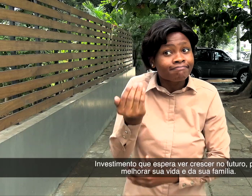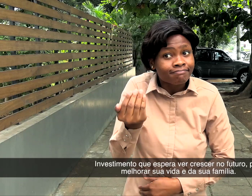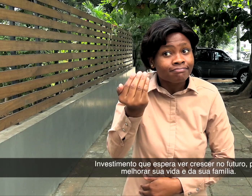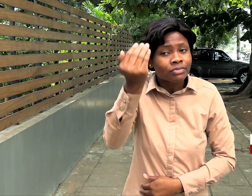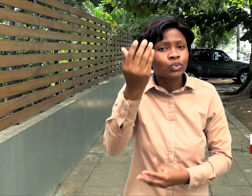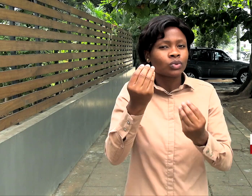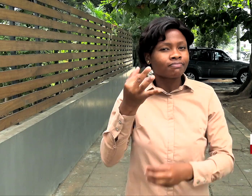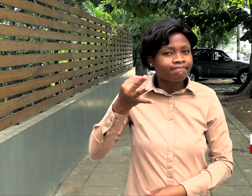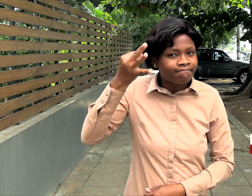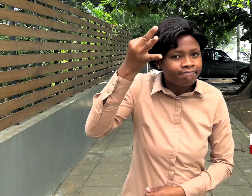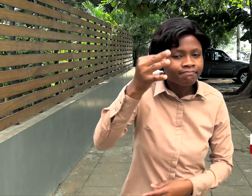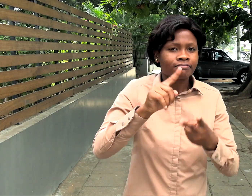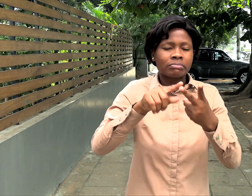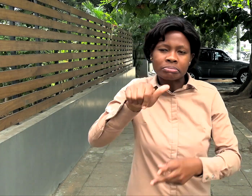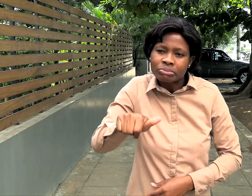família.